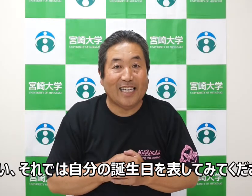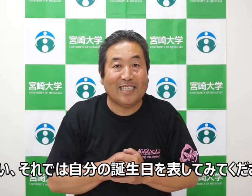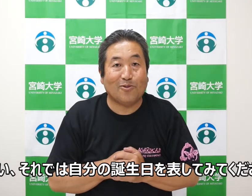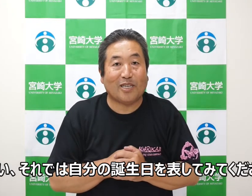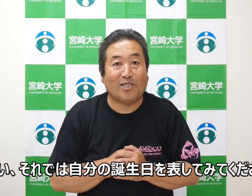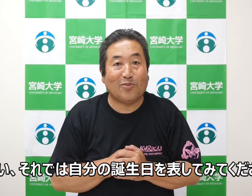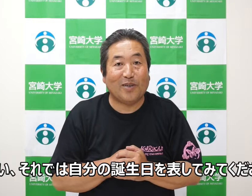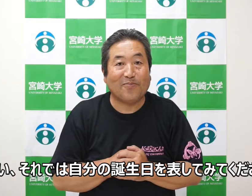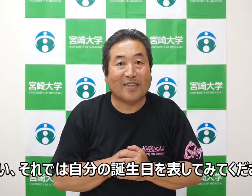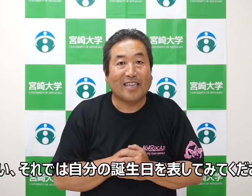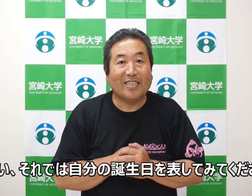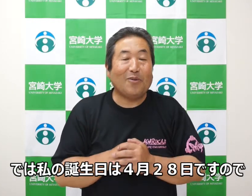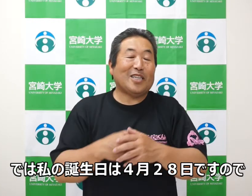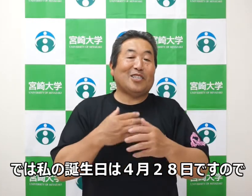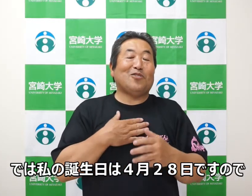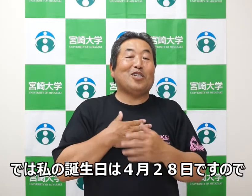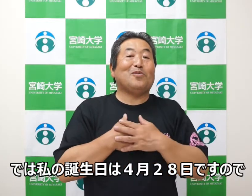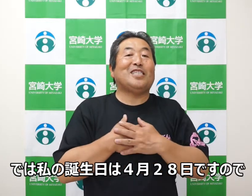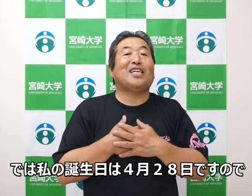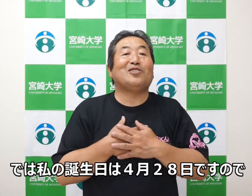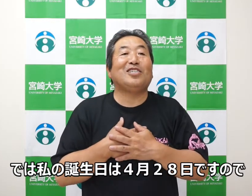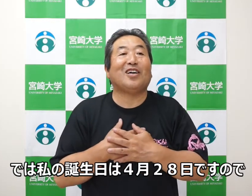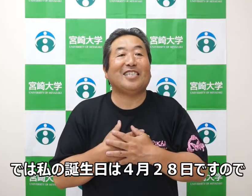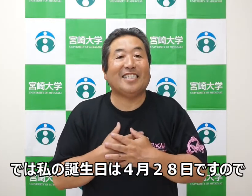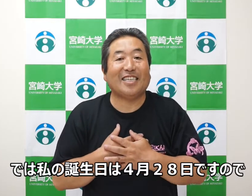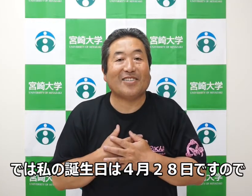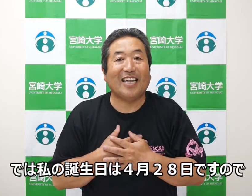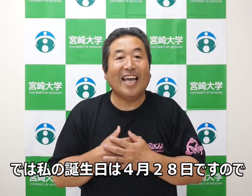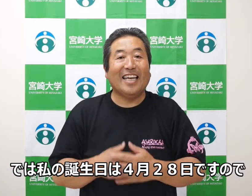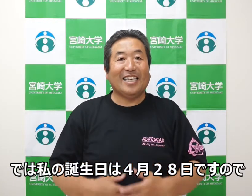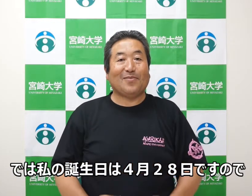分の誕生日、じゃあ私の誕生日4月28日ですんで、いきますよ。